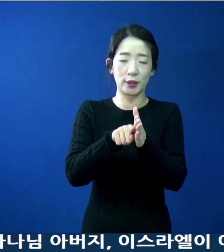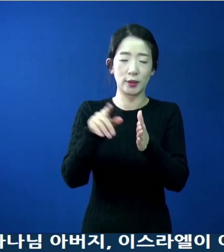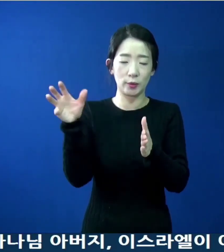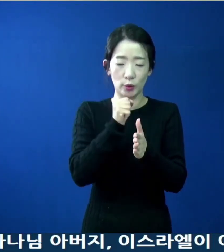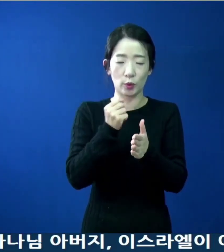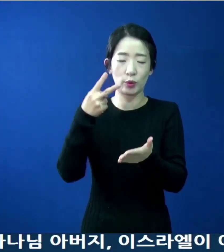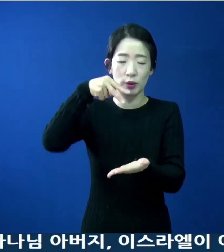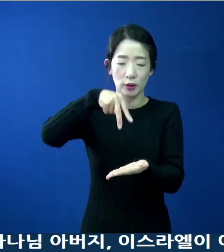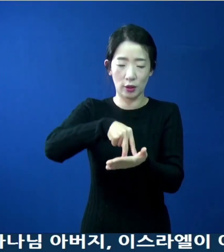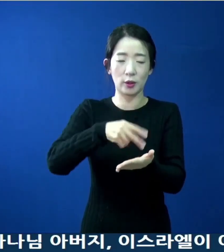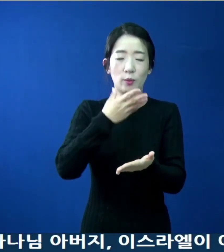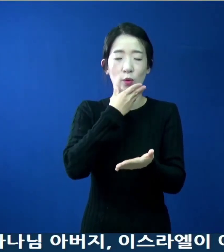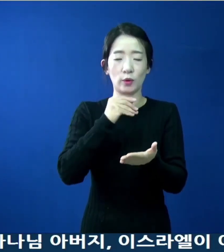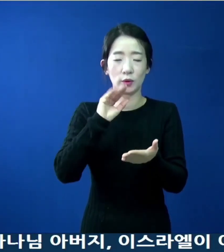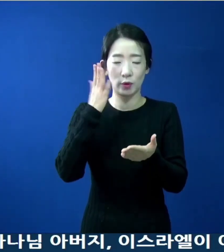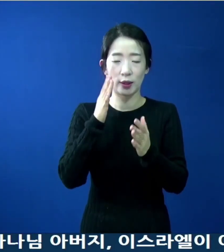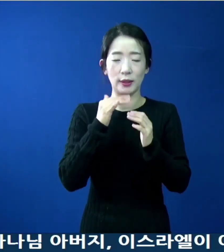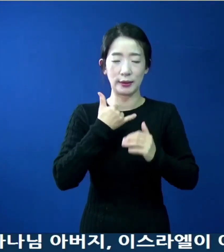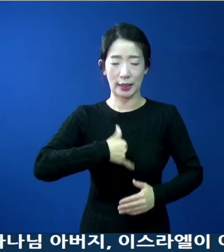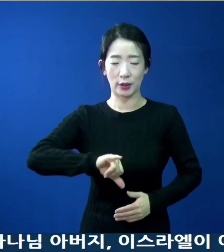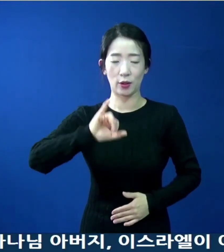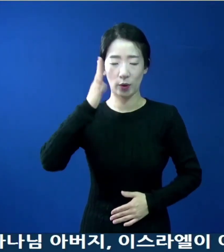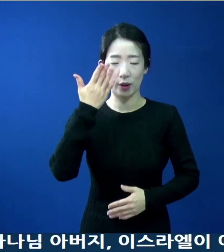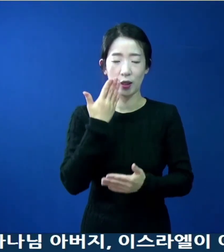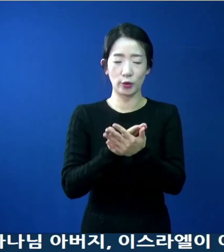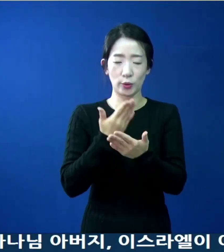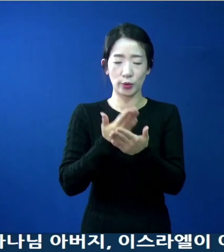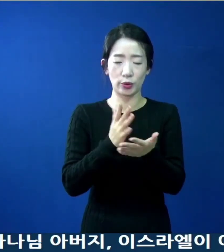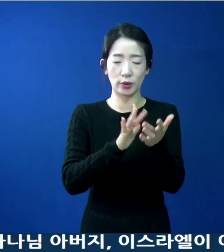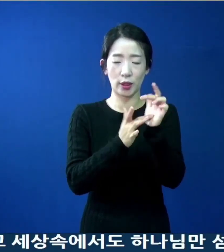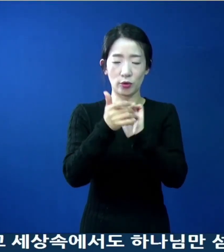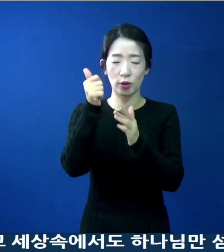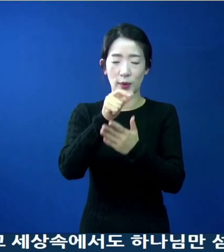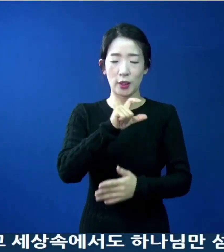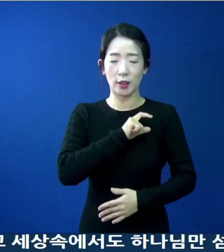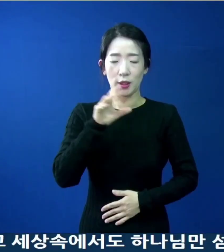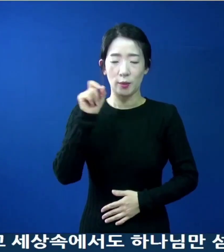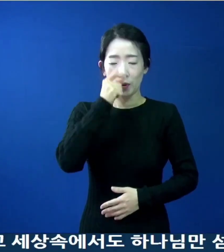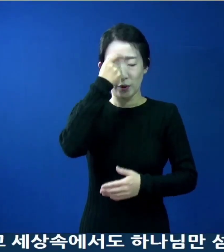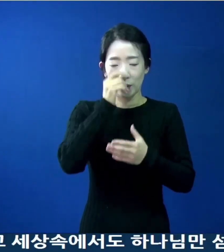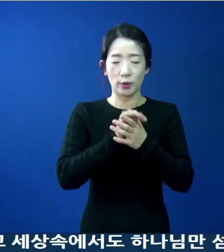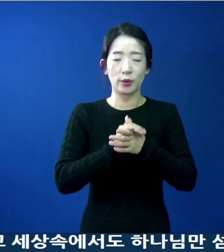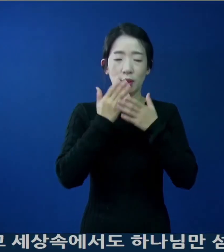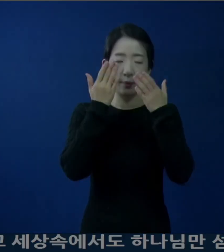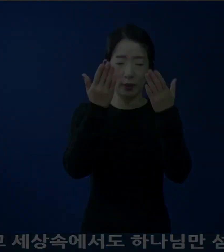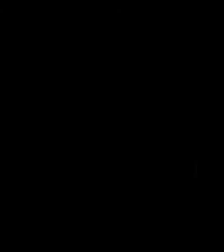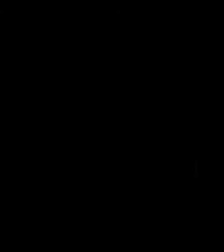수 있도록 역사하여 주시옵소서. 예수님 이름으로 기도하옵나이다. 아멘.